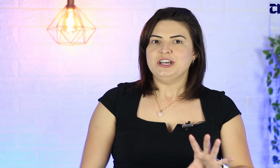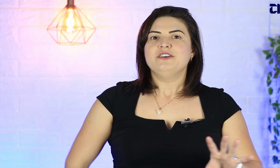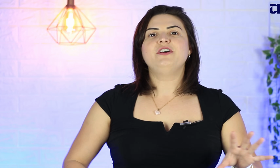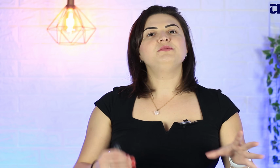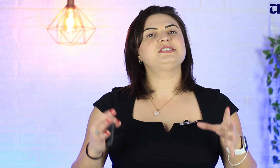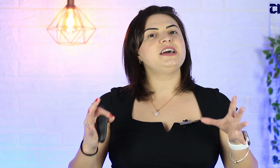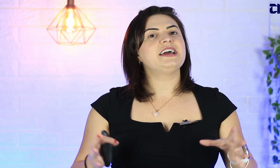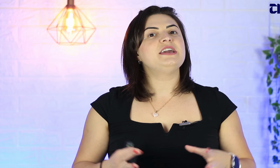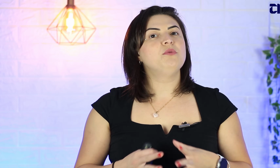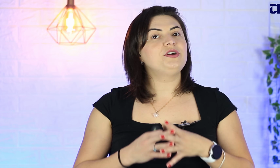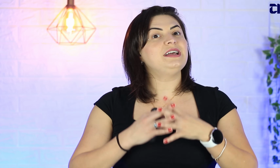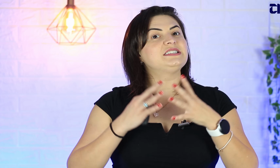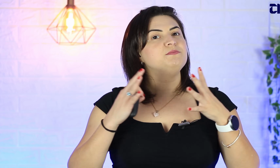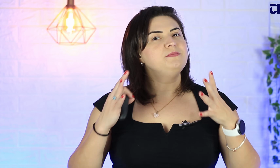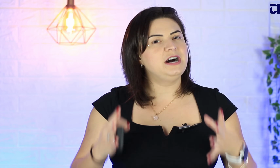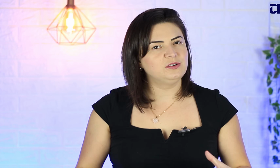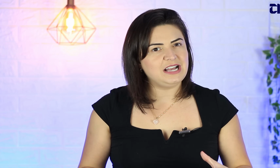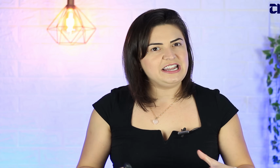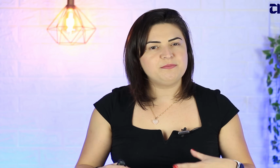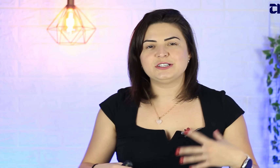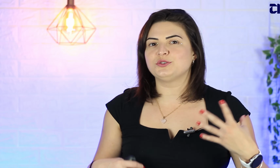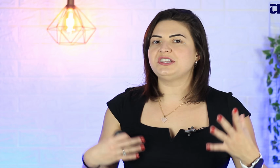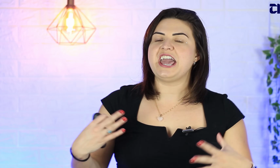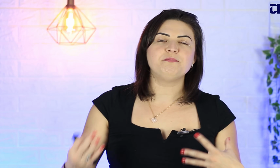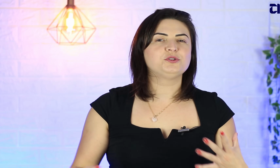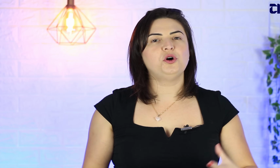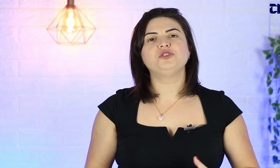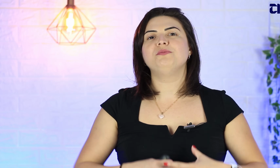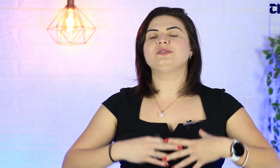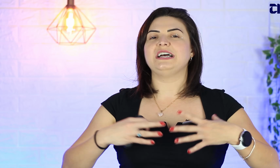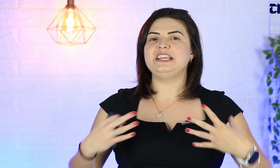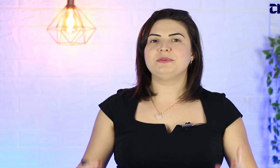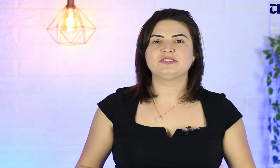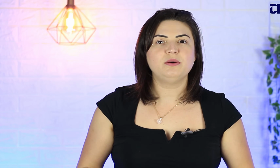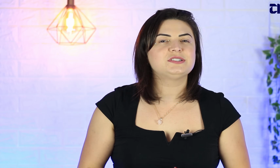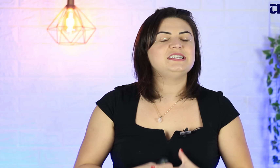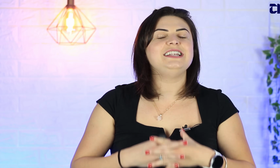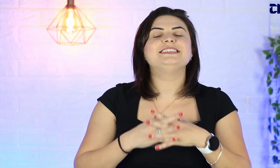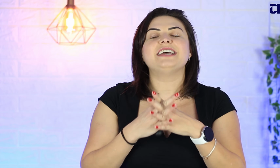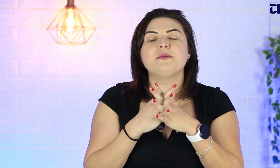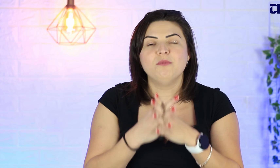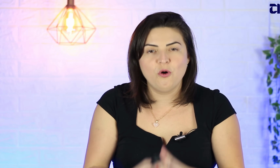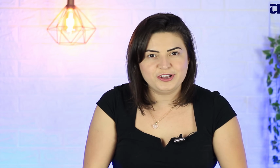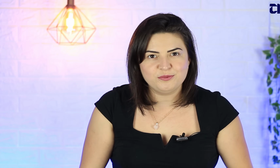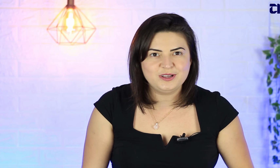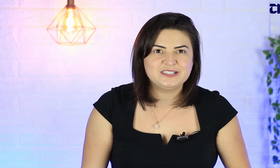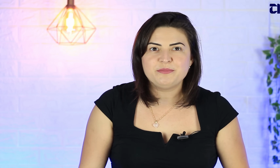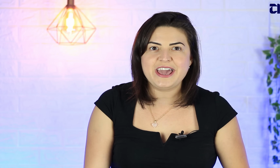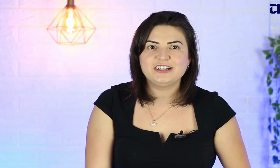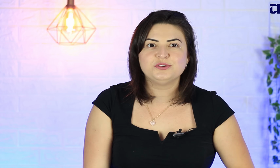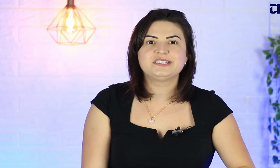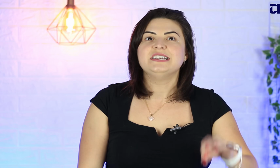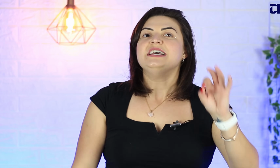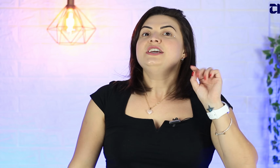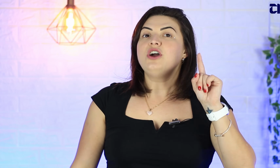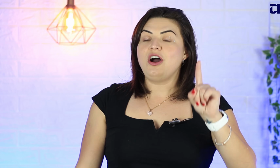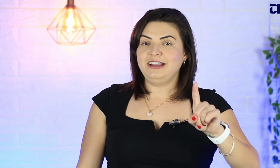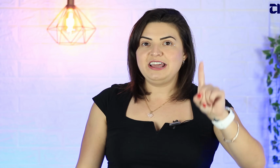Vamos ter aqui muitas mãos a Libras, o tempo todo mãos a Libras. Vamos sinalizar muito meus libretos. E olha,